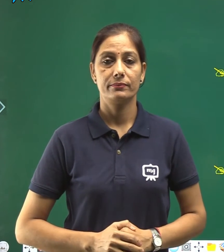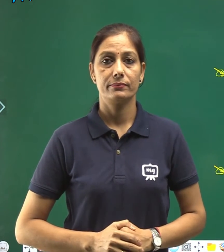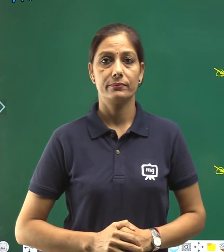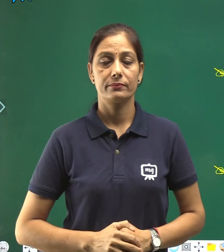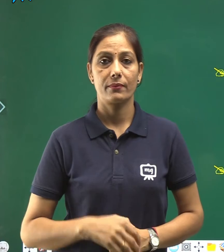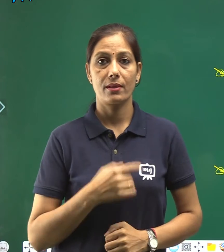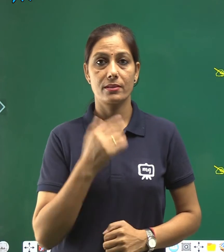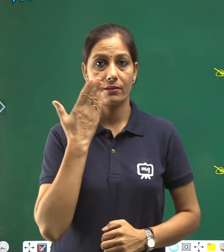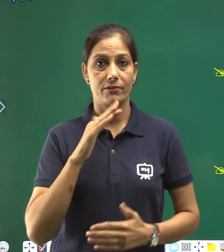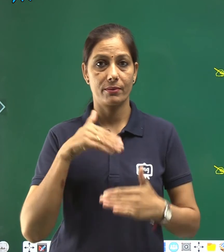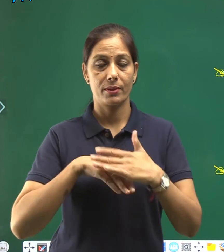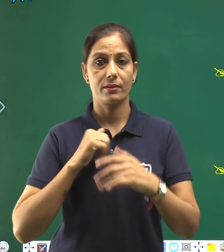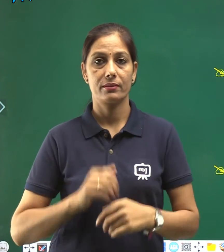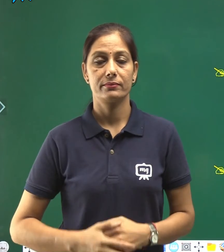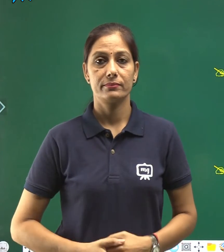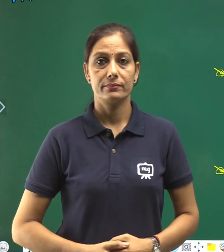इस कविता में